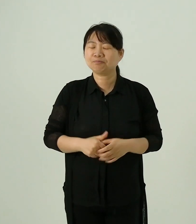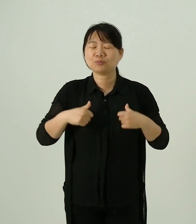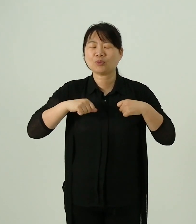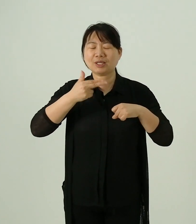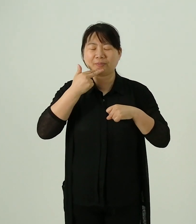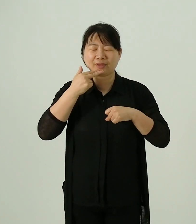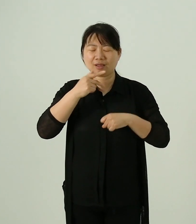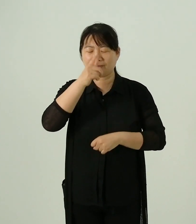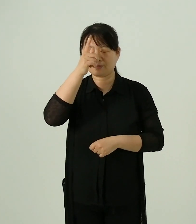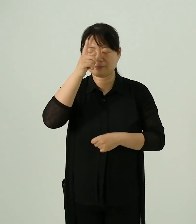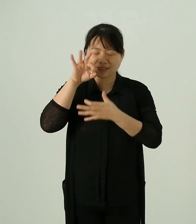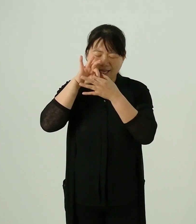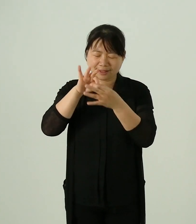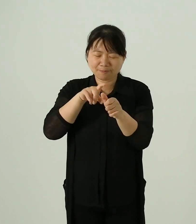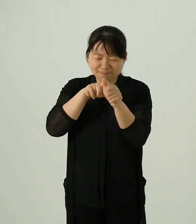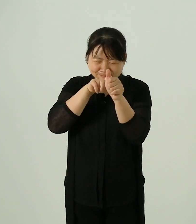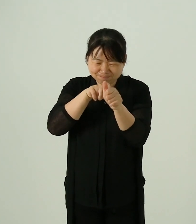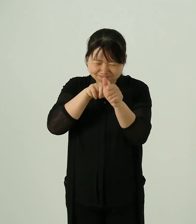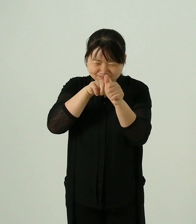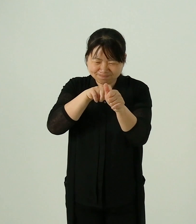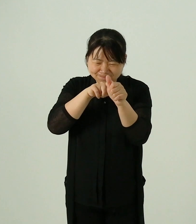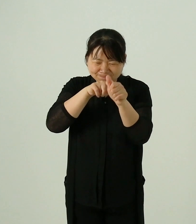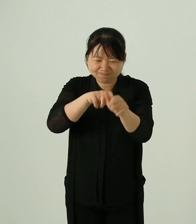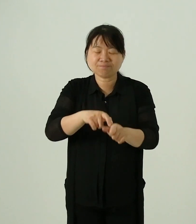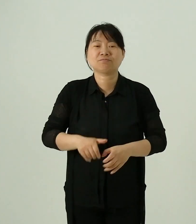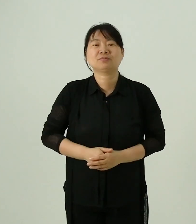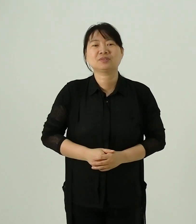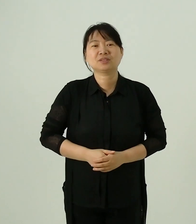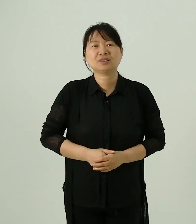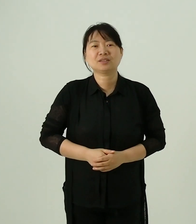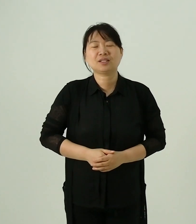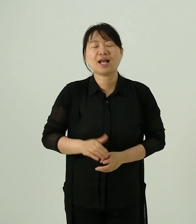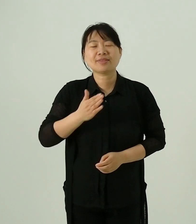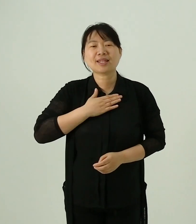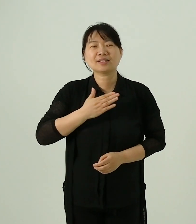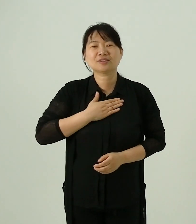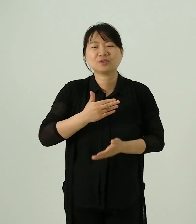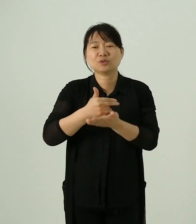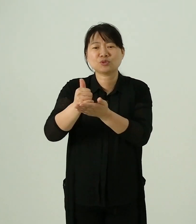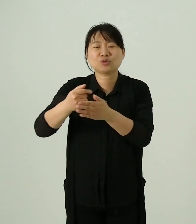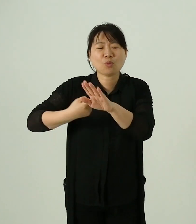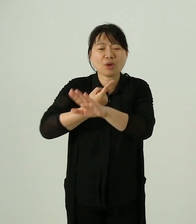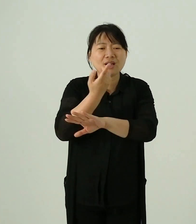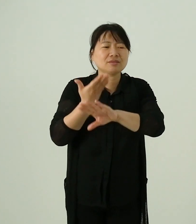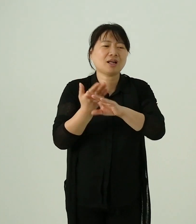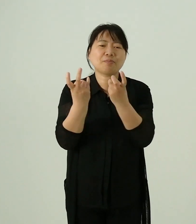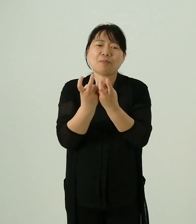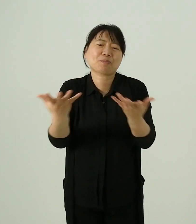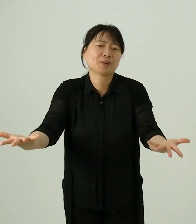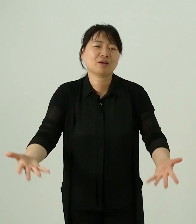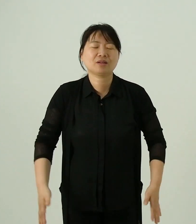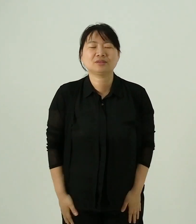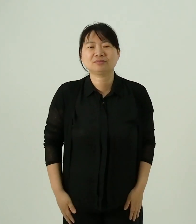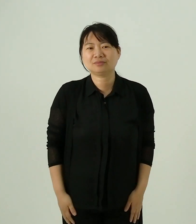않았습니다. 저는 주님 외에는 다른 대안이 없습니다.